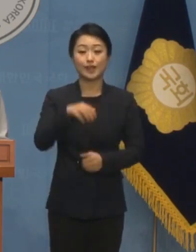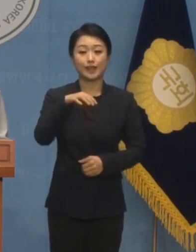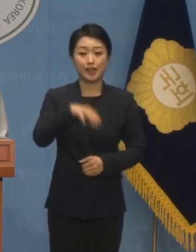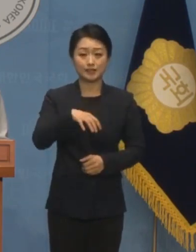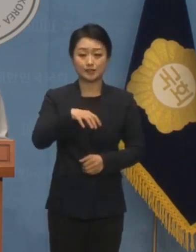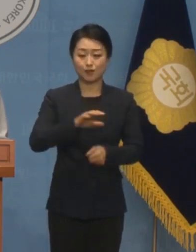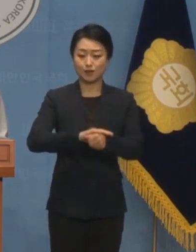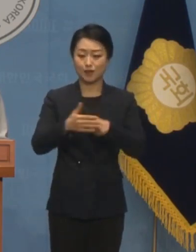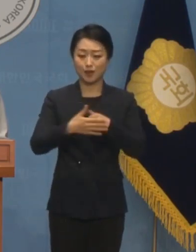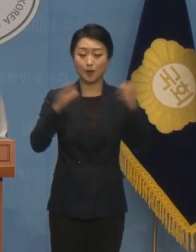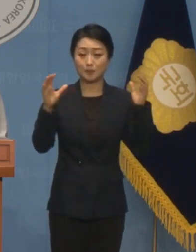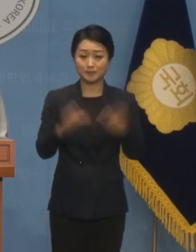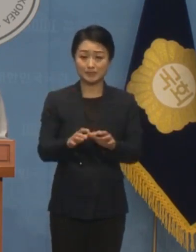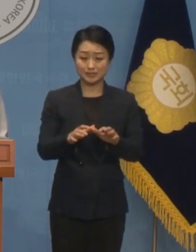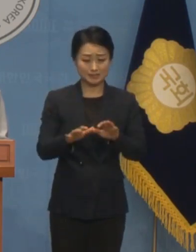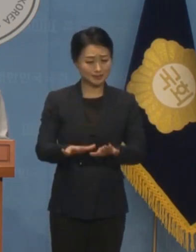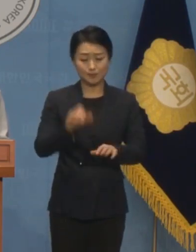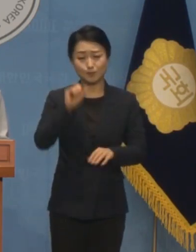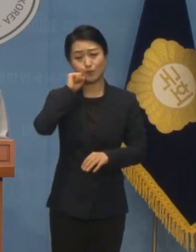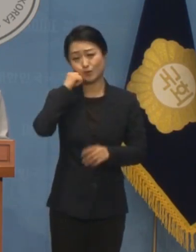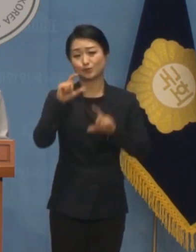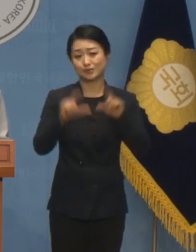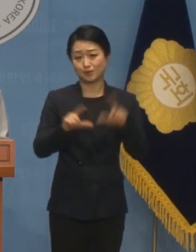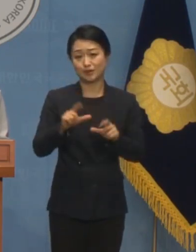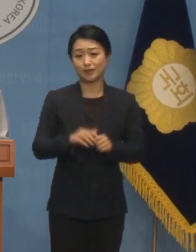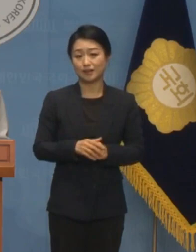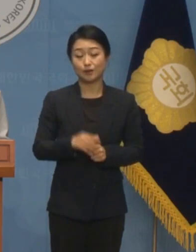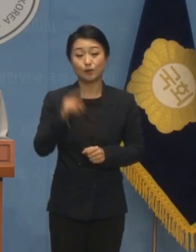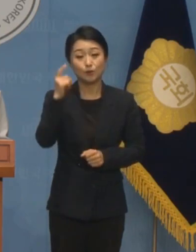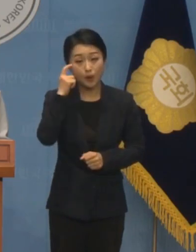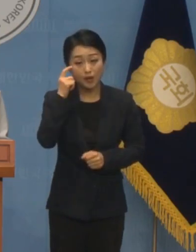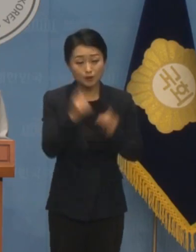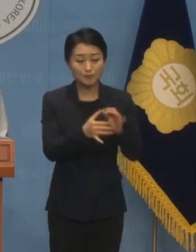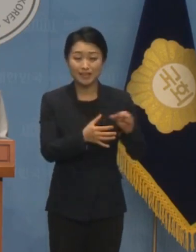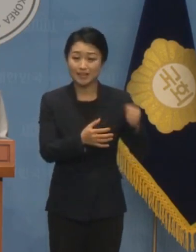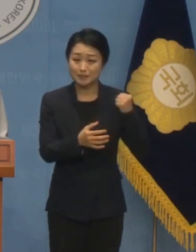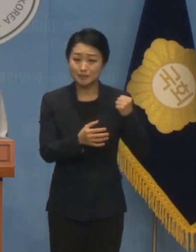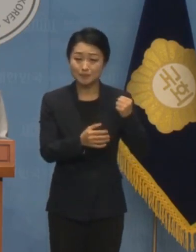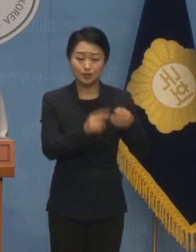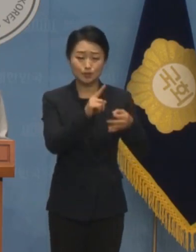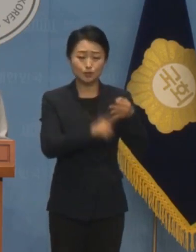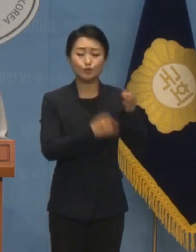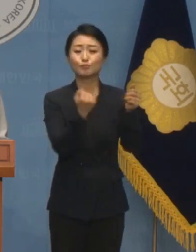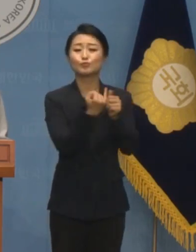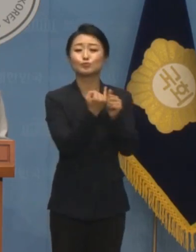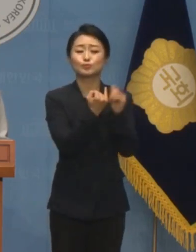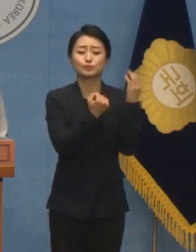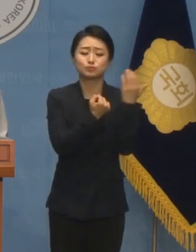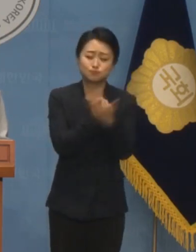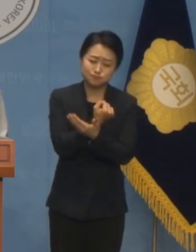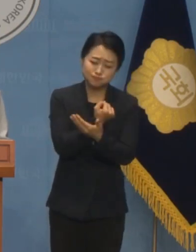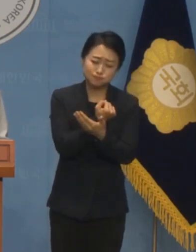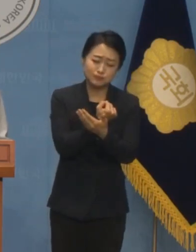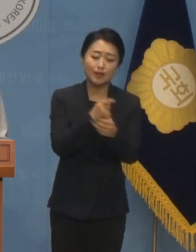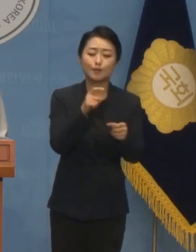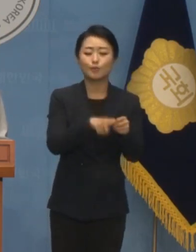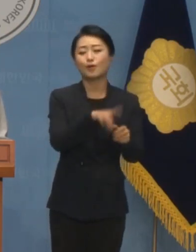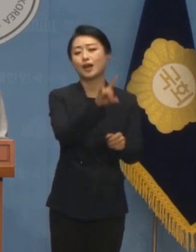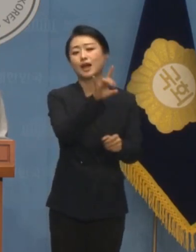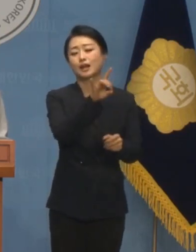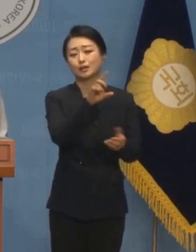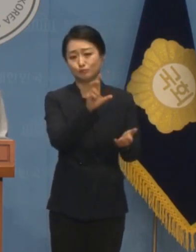국회에서 협치의 공간이 사라진 것은 국민의힘이 대통령과 김건희 여사 방탄 국회만 했기